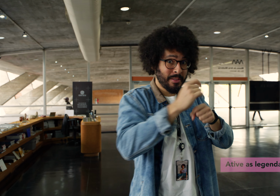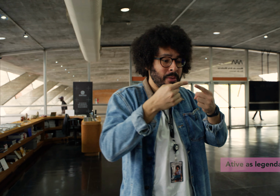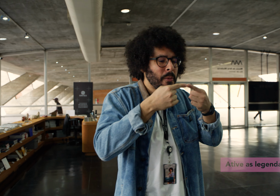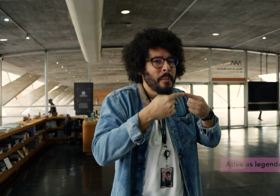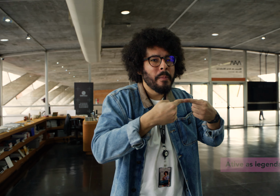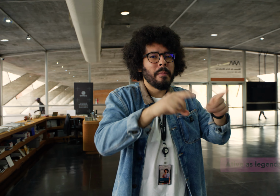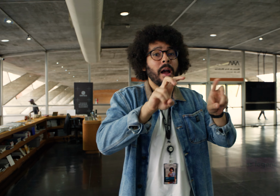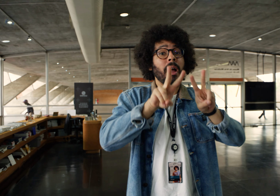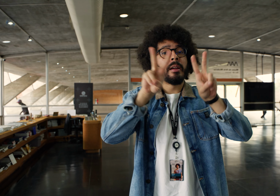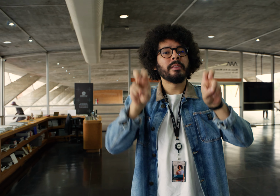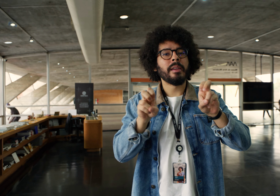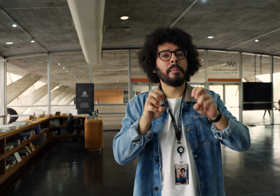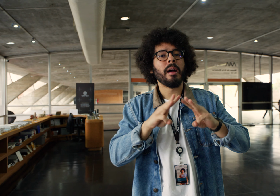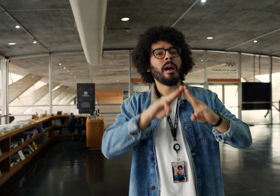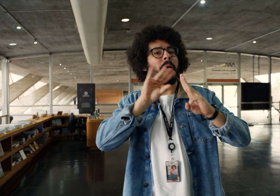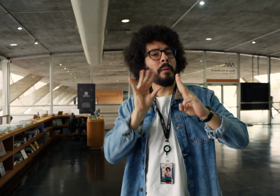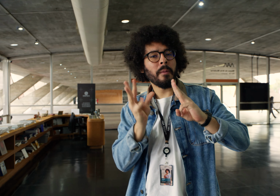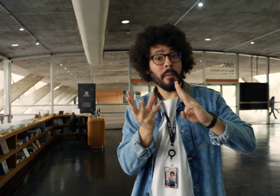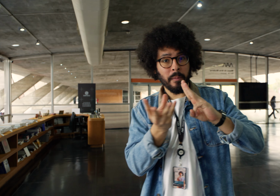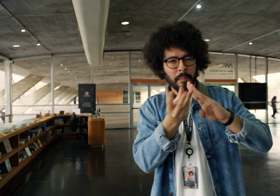Cidade, o Manrio em 5 perspectivas.